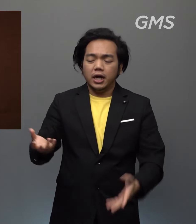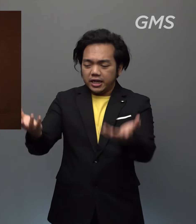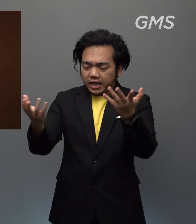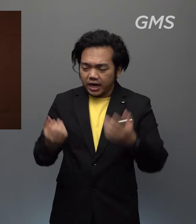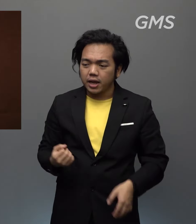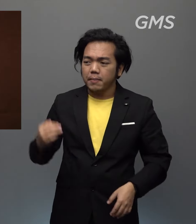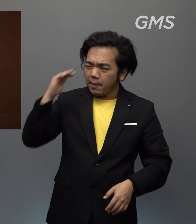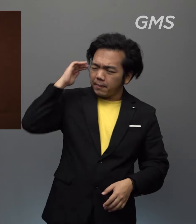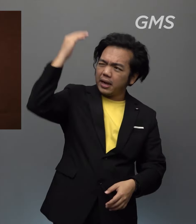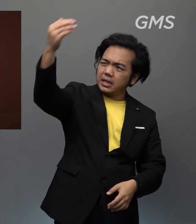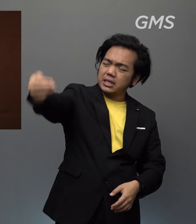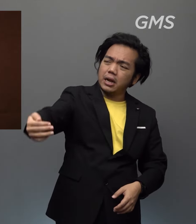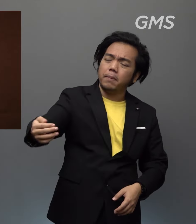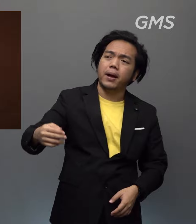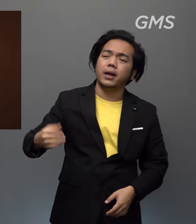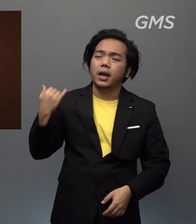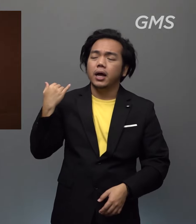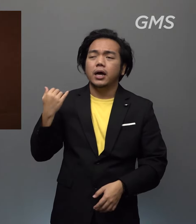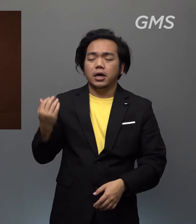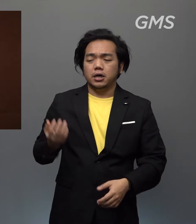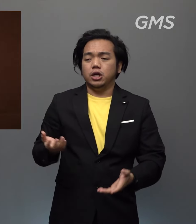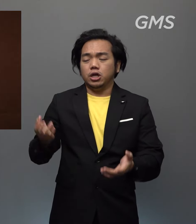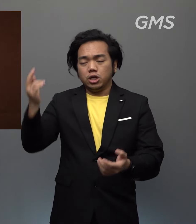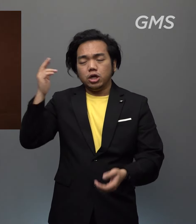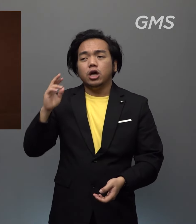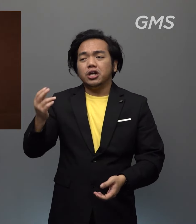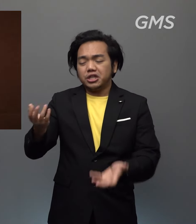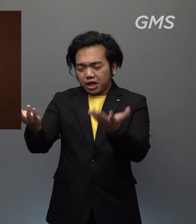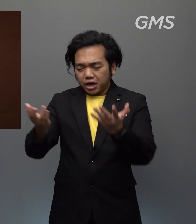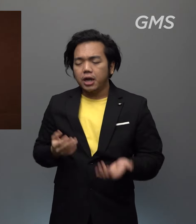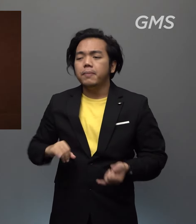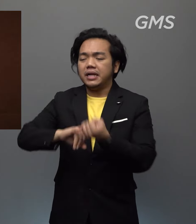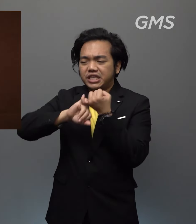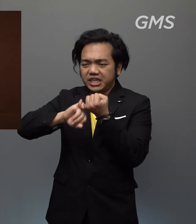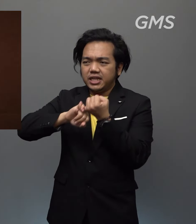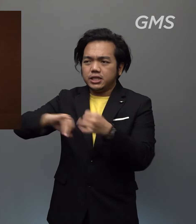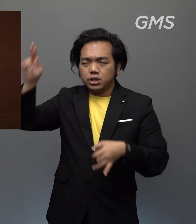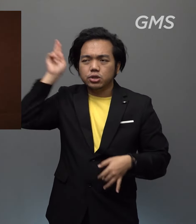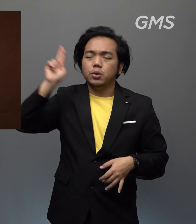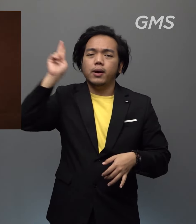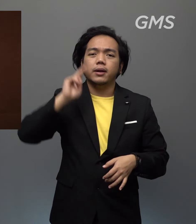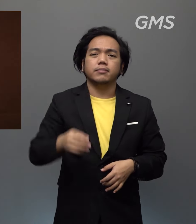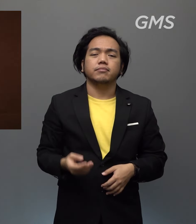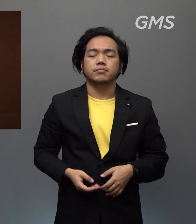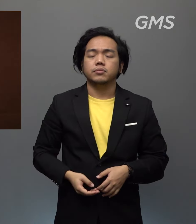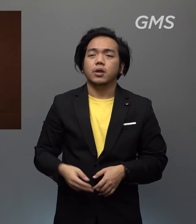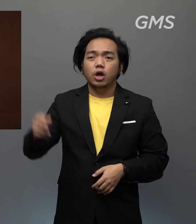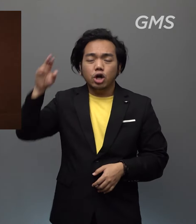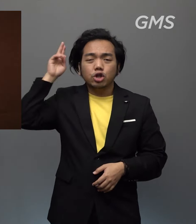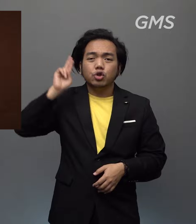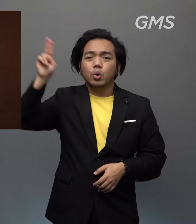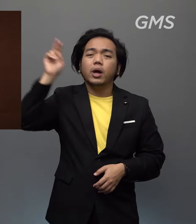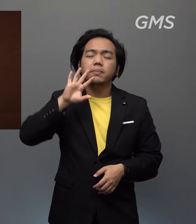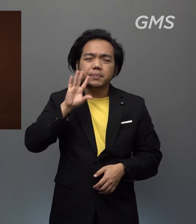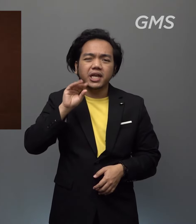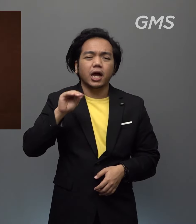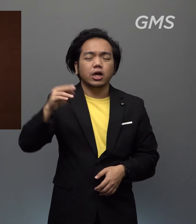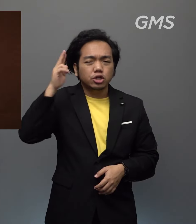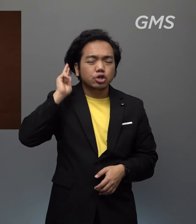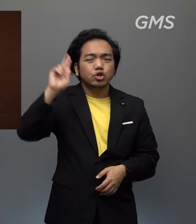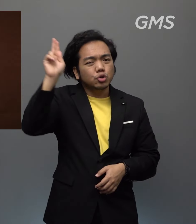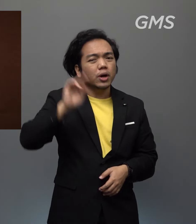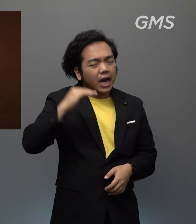terimalah janji yang Dia berikan, terimalah perkataannya hari ini. Dia berkata, Tuhan akan memakaimu, Tuhan akan